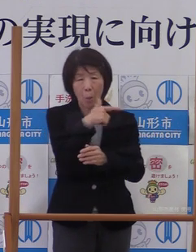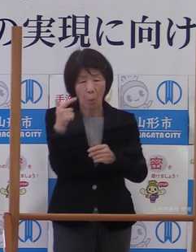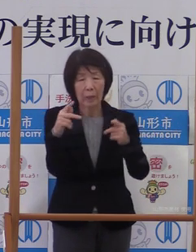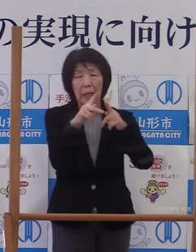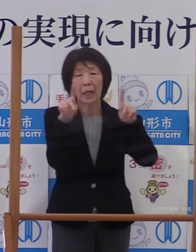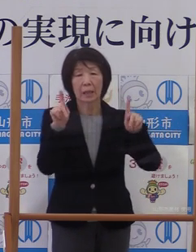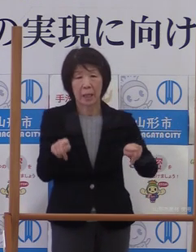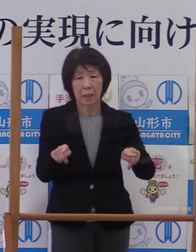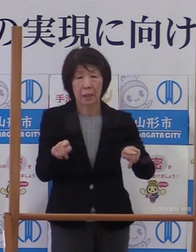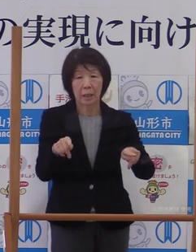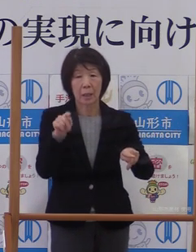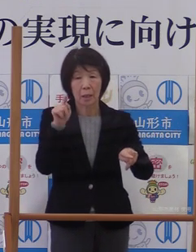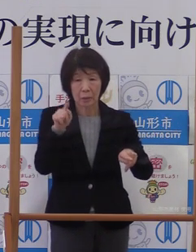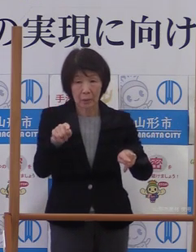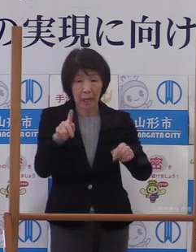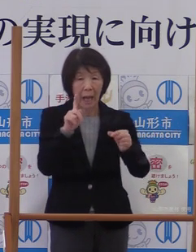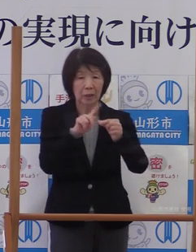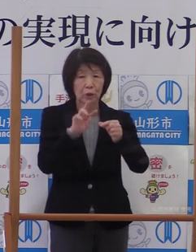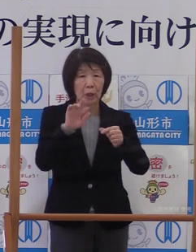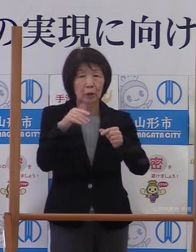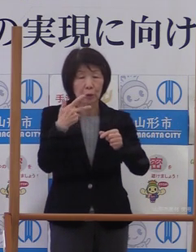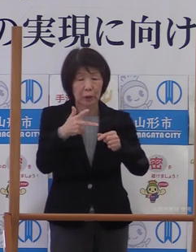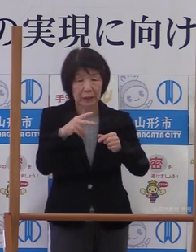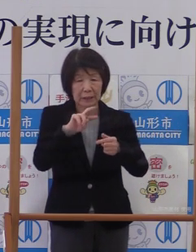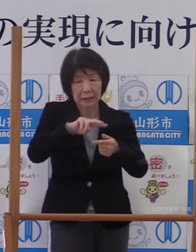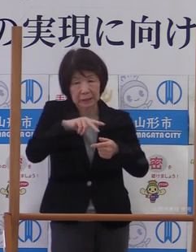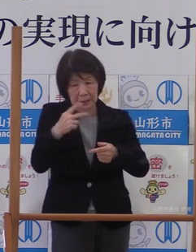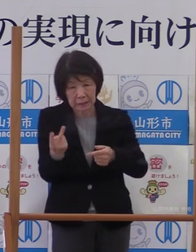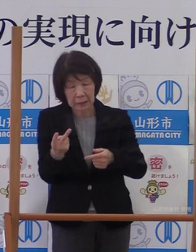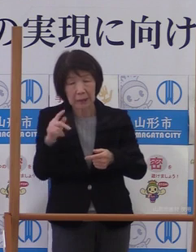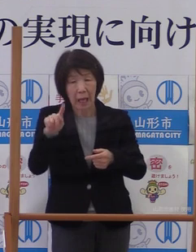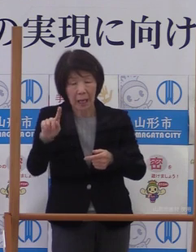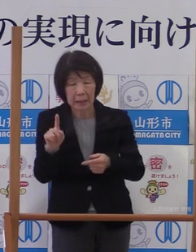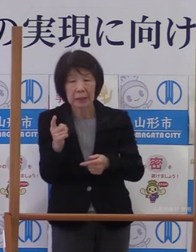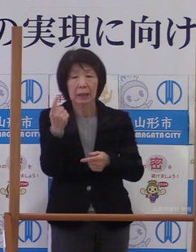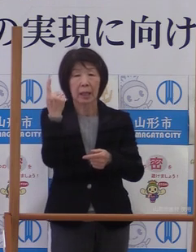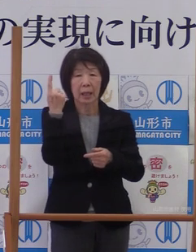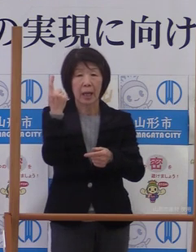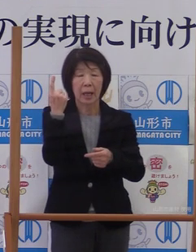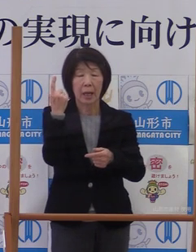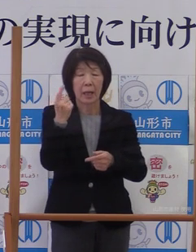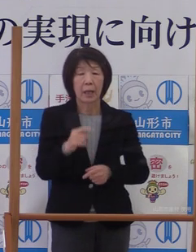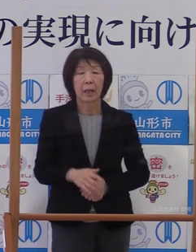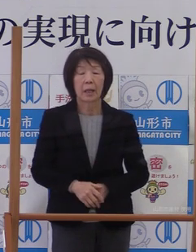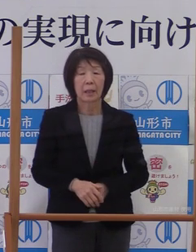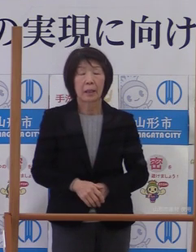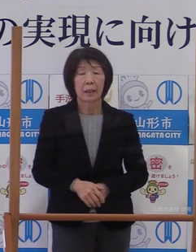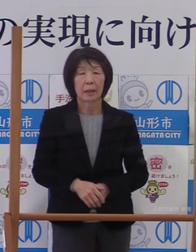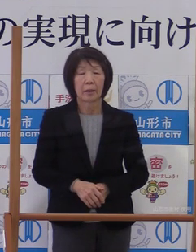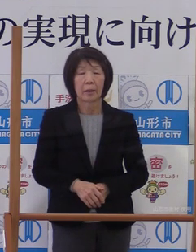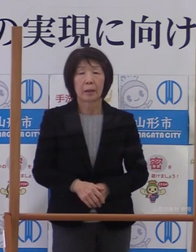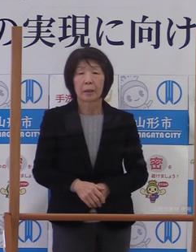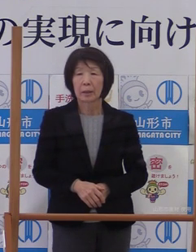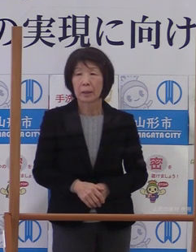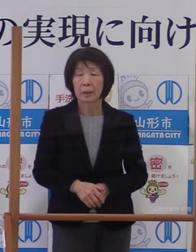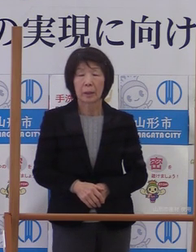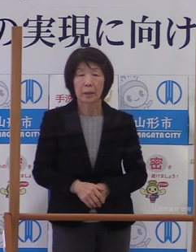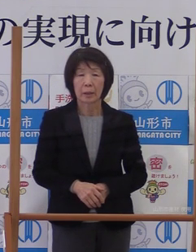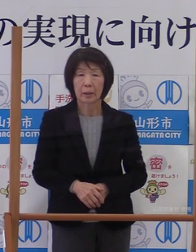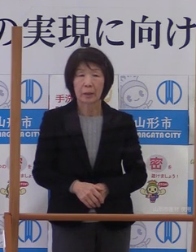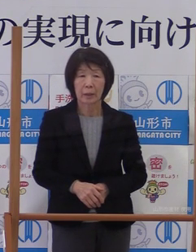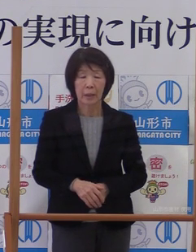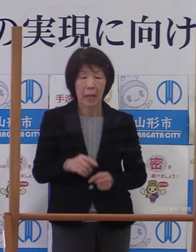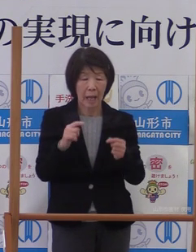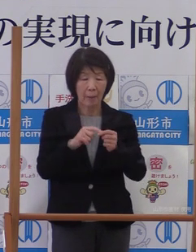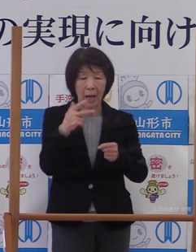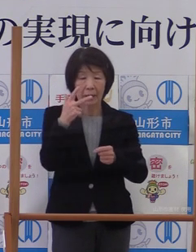核市移行をきっかけとして、非常に何て言いますかね、その市境を